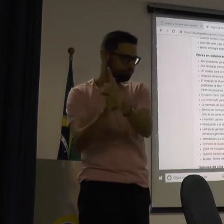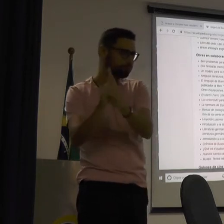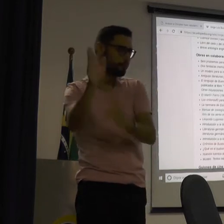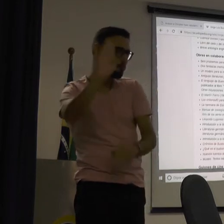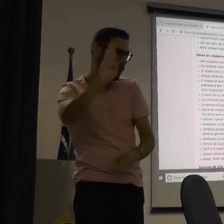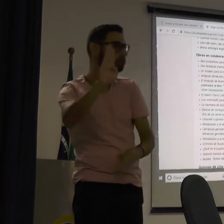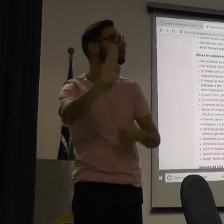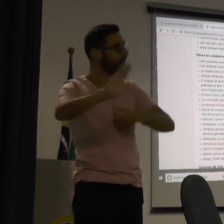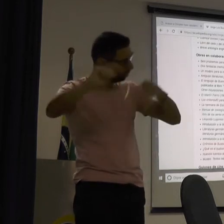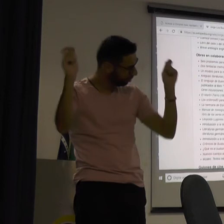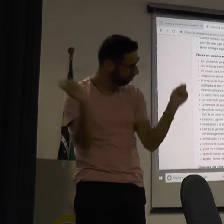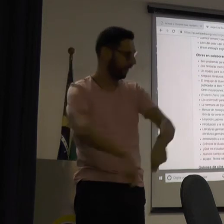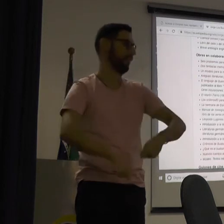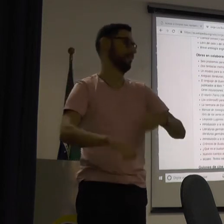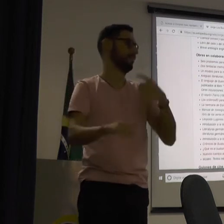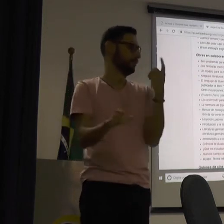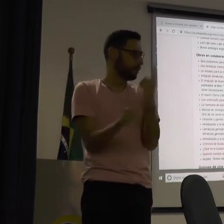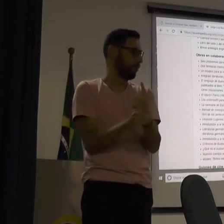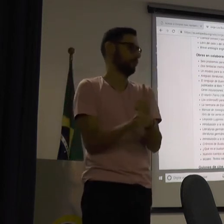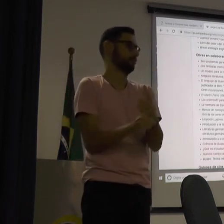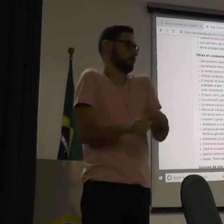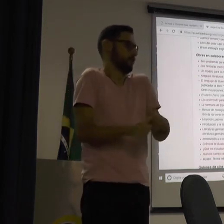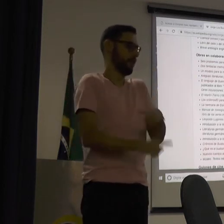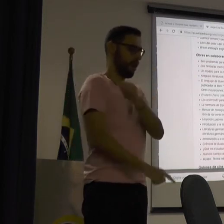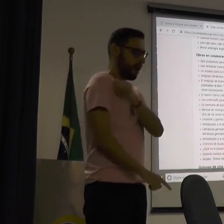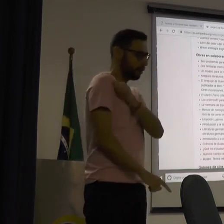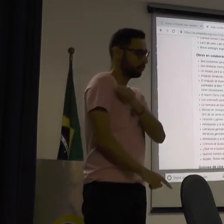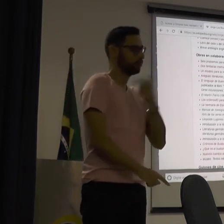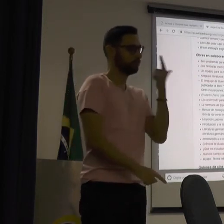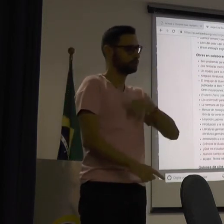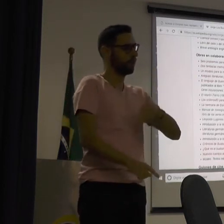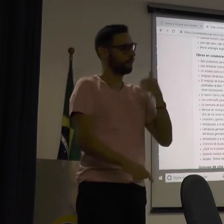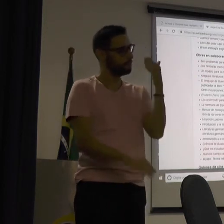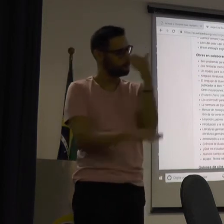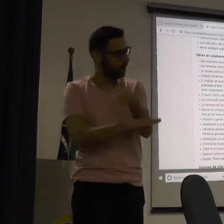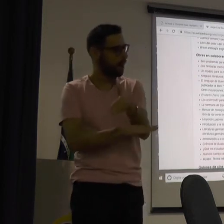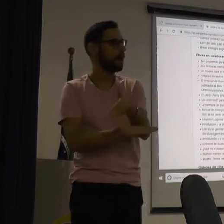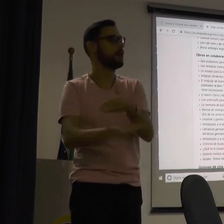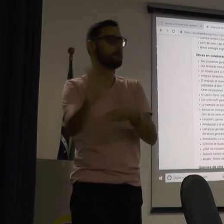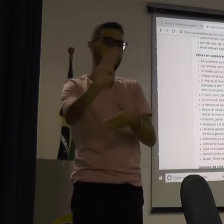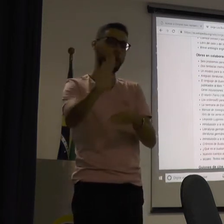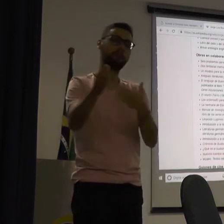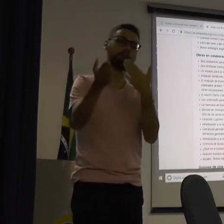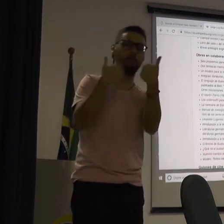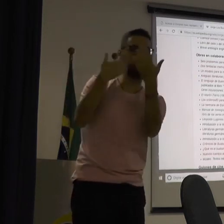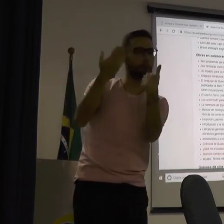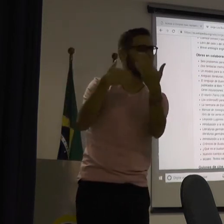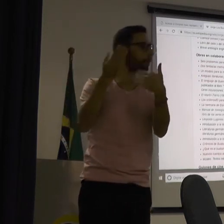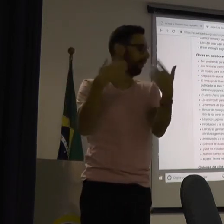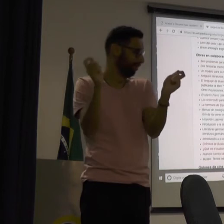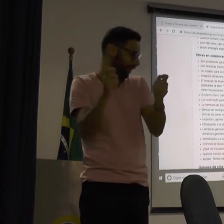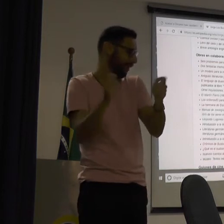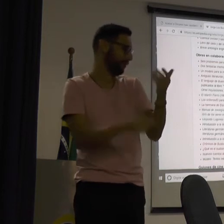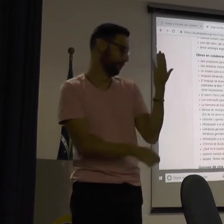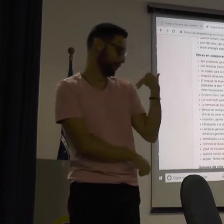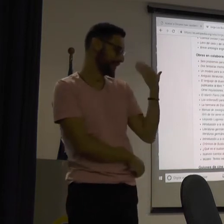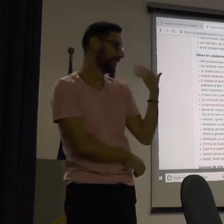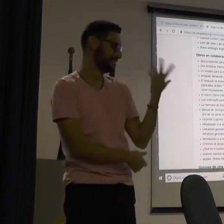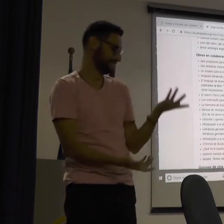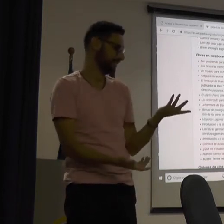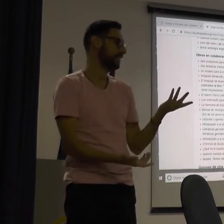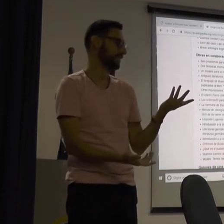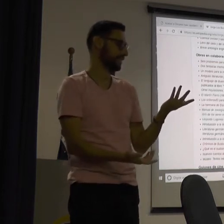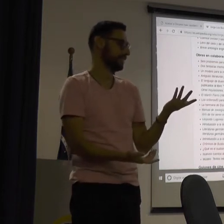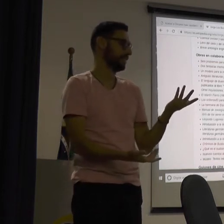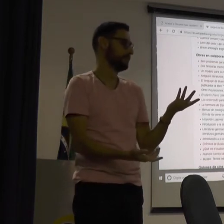sem nenhuma dúvida, sendo estudante então, é mais fácil você falar com o Borges do que se você representar alguma instituição. Ele